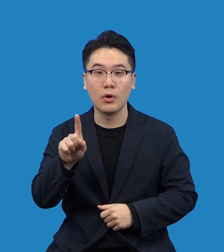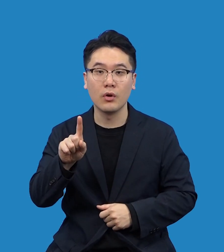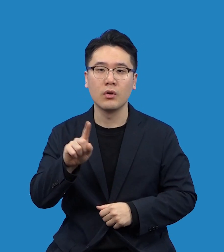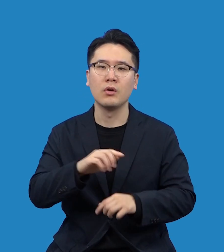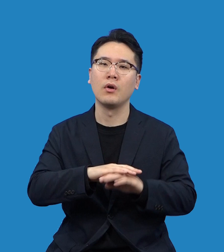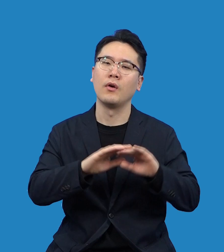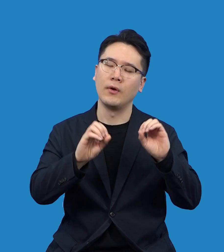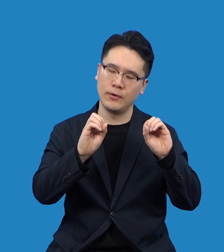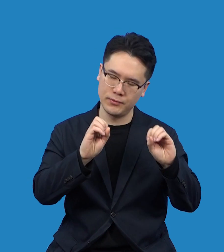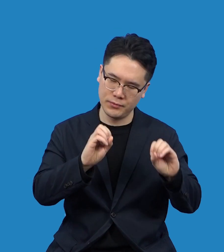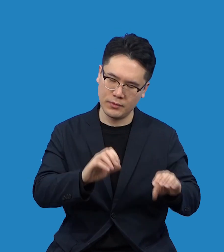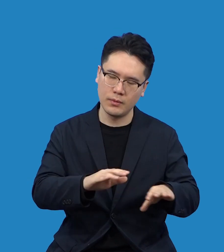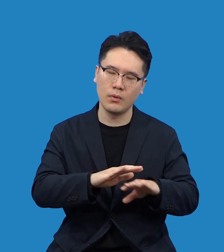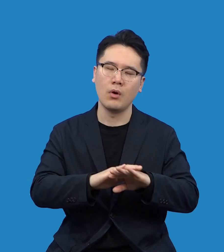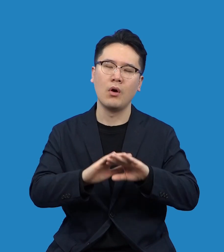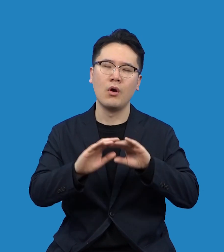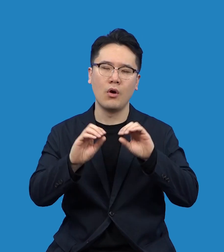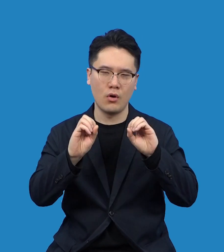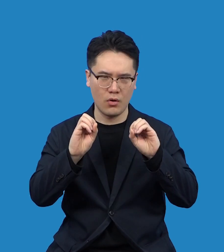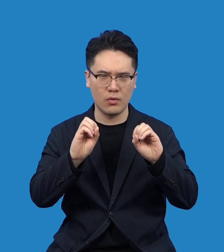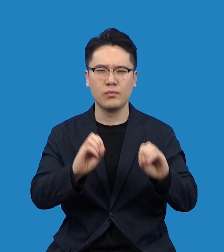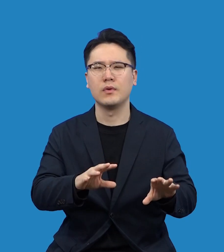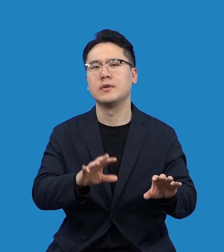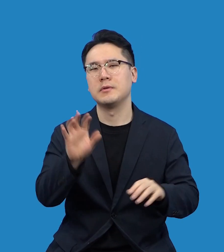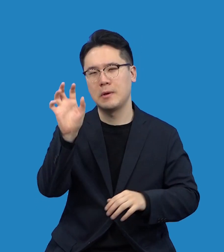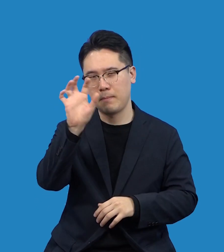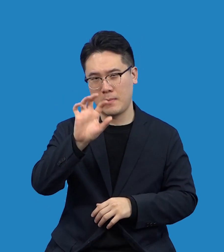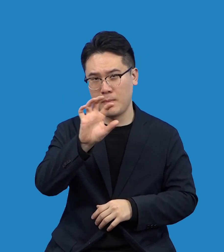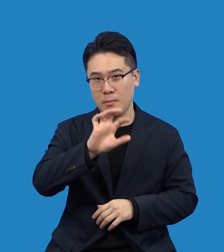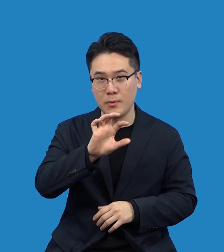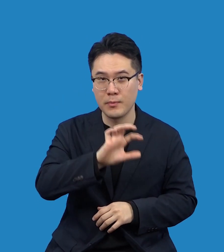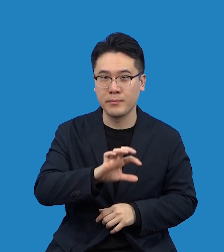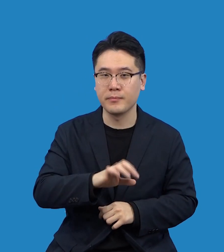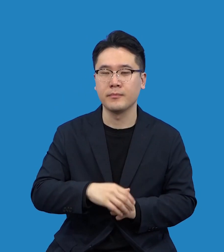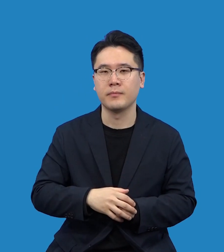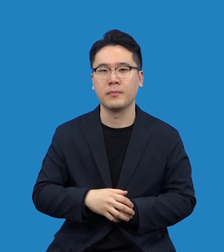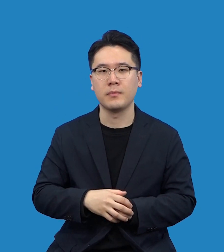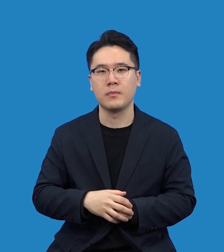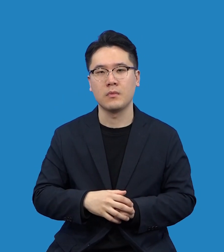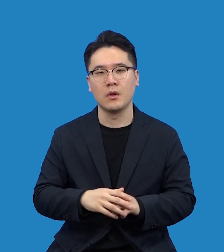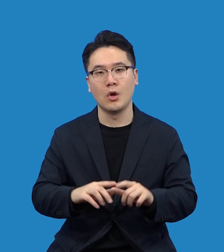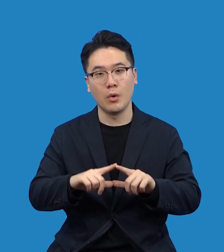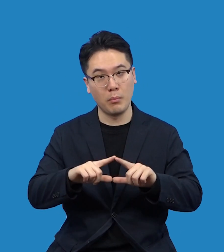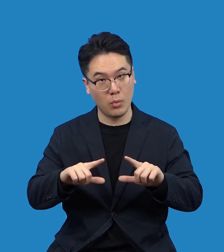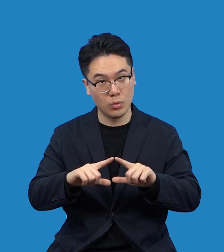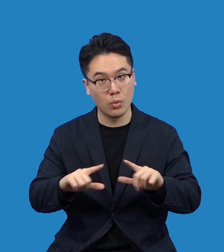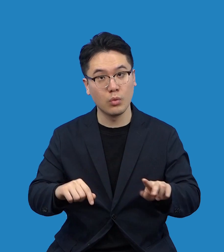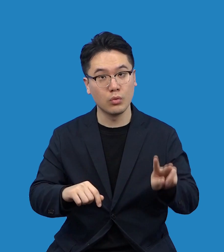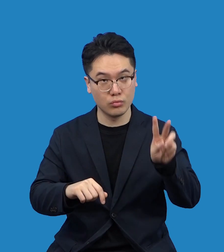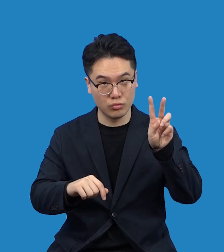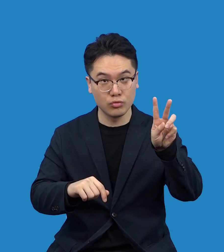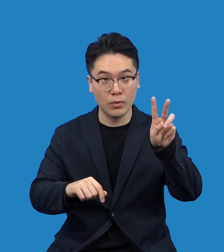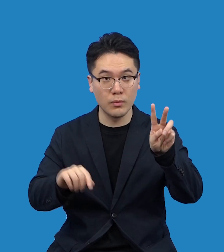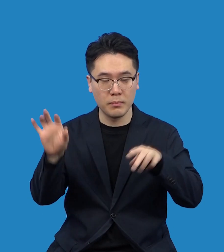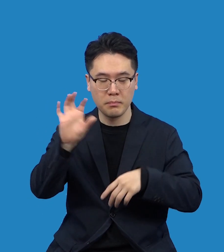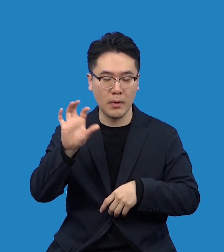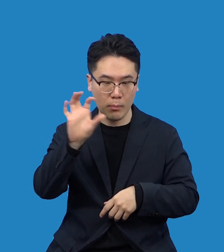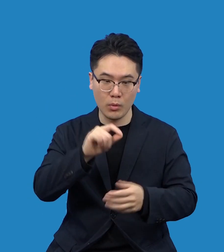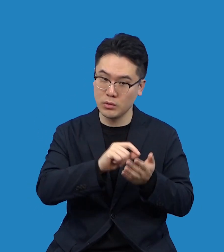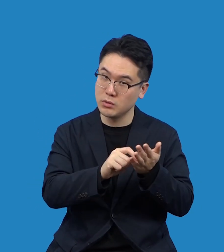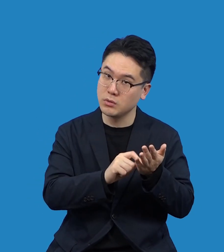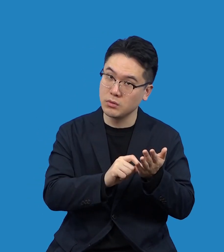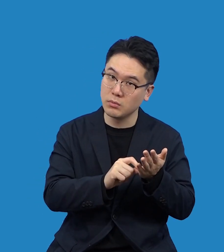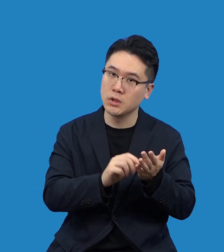헛되고 헛되고 헛되고 헛되니. 보통 뭐 한 2번 강조하면 굉장히 강조하는